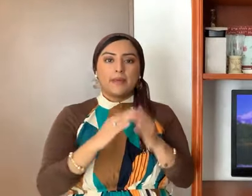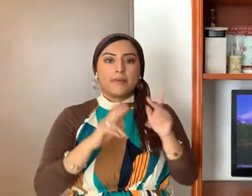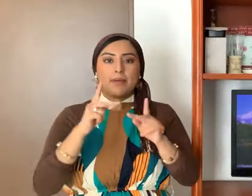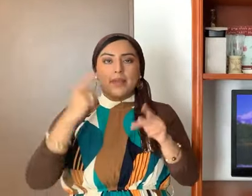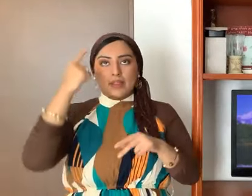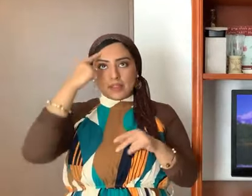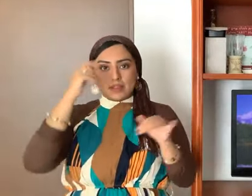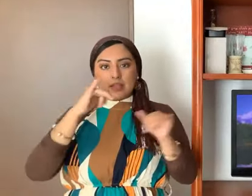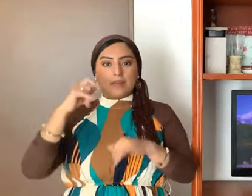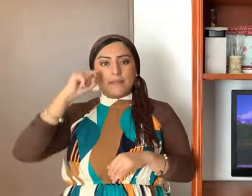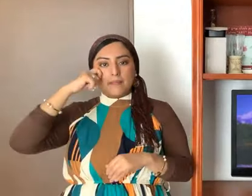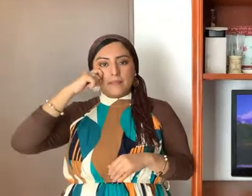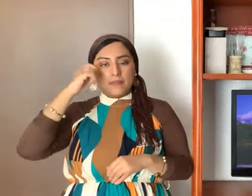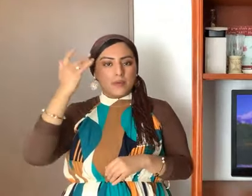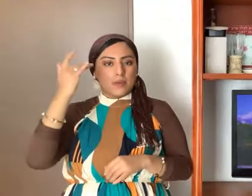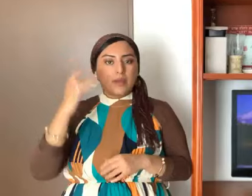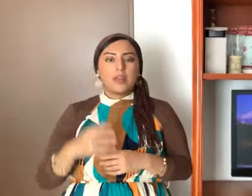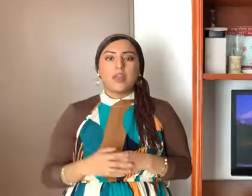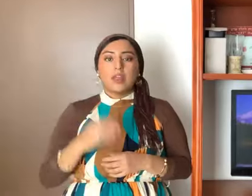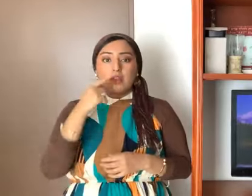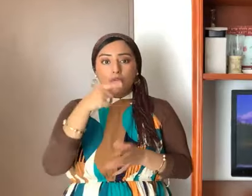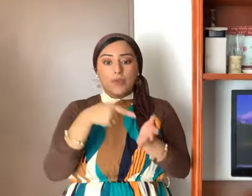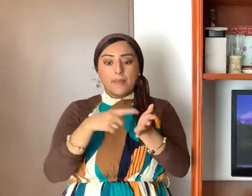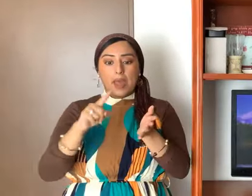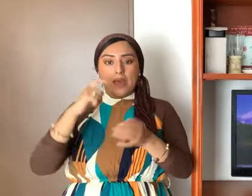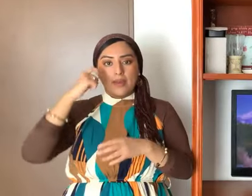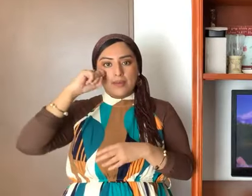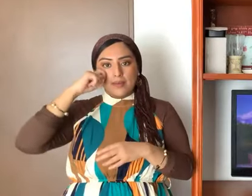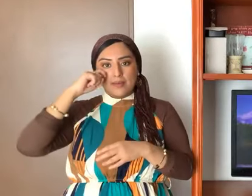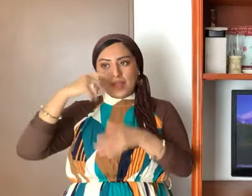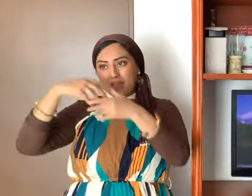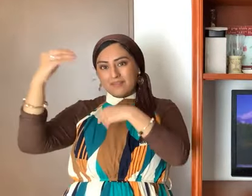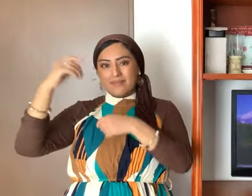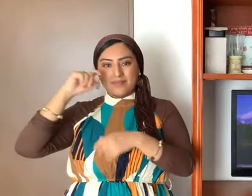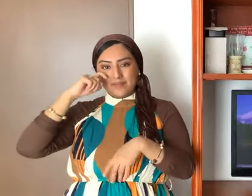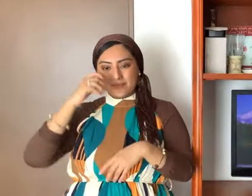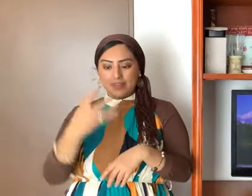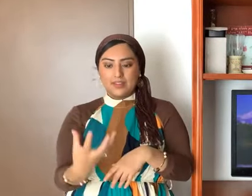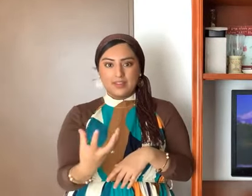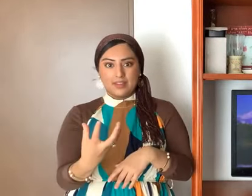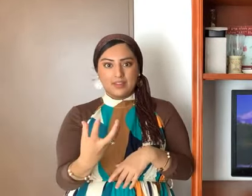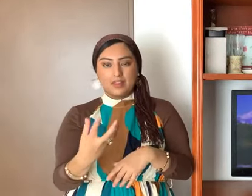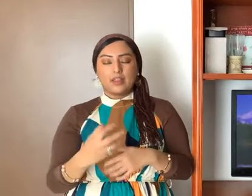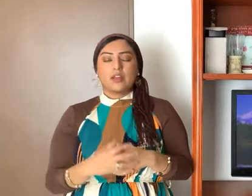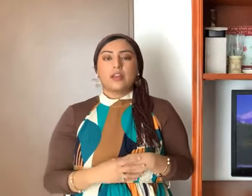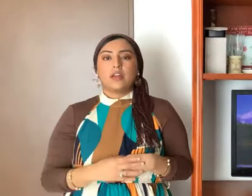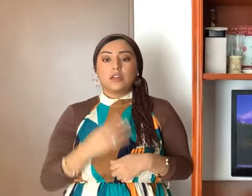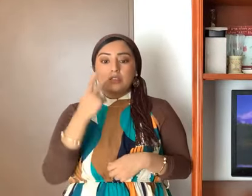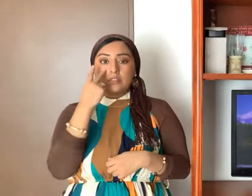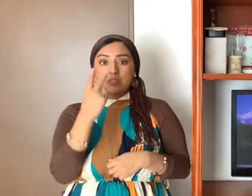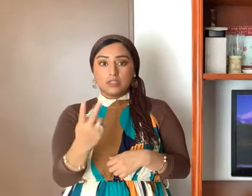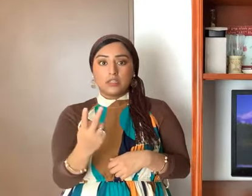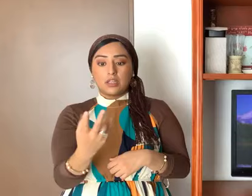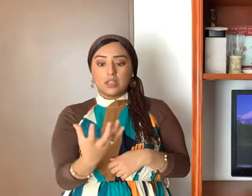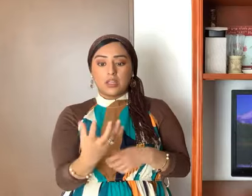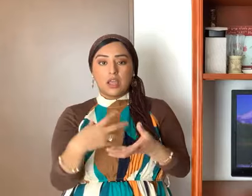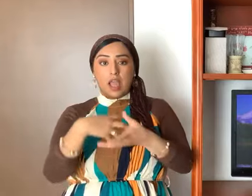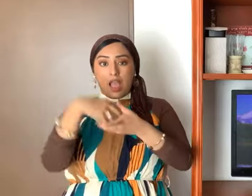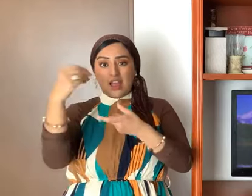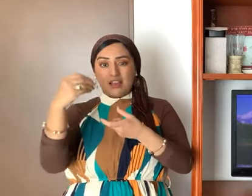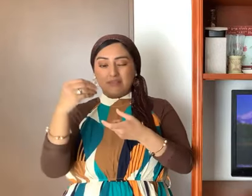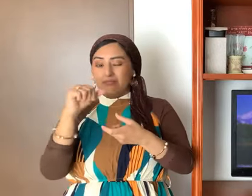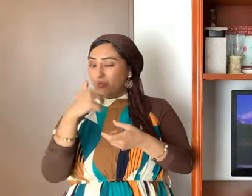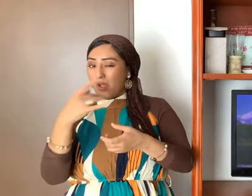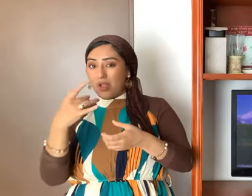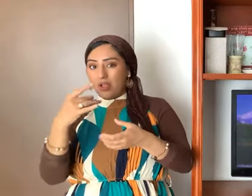como cebollas. ¿Por qué? Porque si tú compras una cebolla en el súper, fuera de Shabbat, y ves que la parte de afuera está un poquito